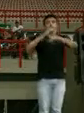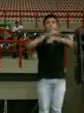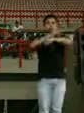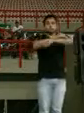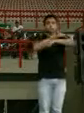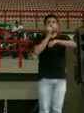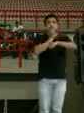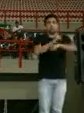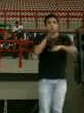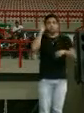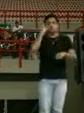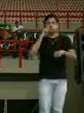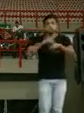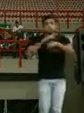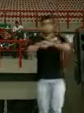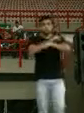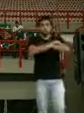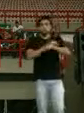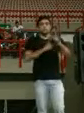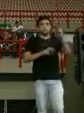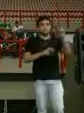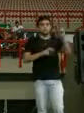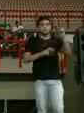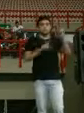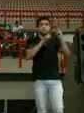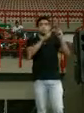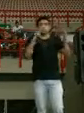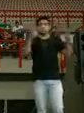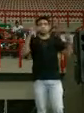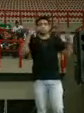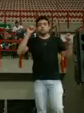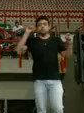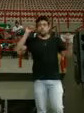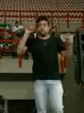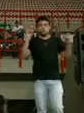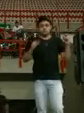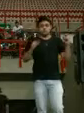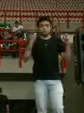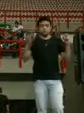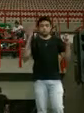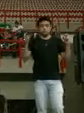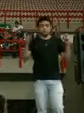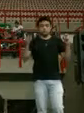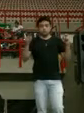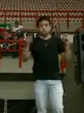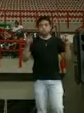escuta, hein? O sapo está entre 50 e 10 mil hertz.